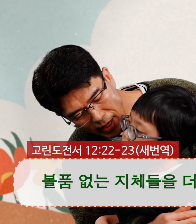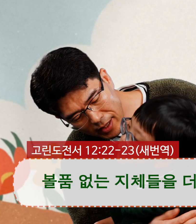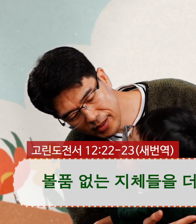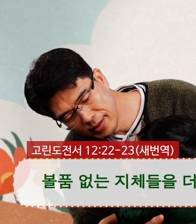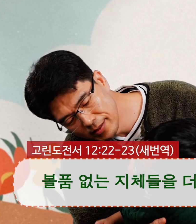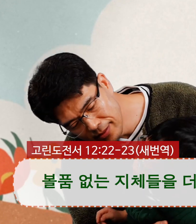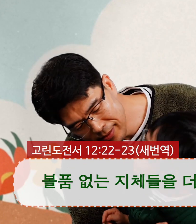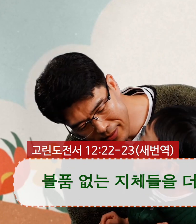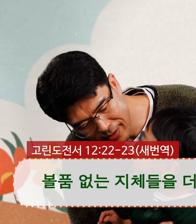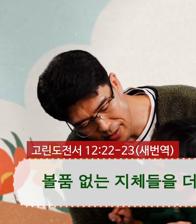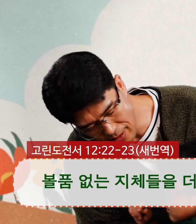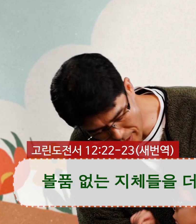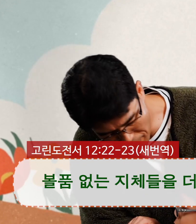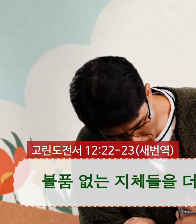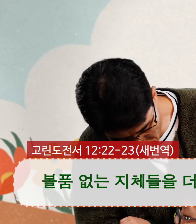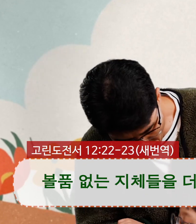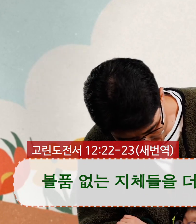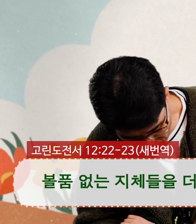12장